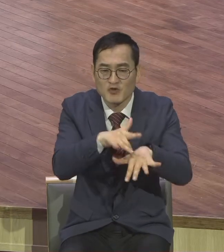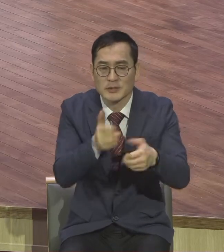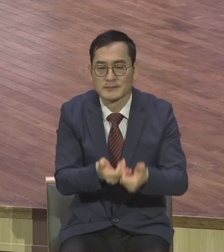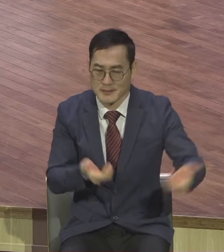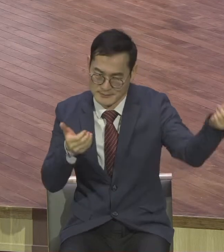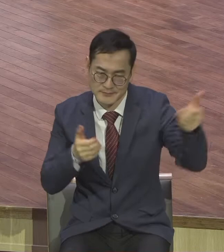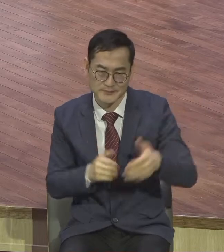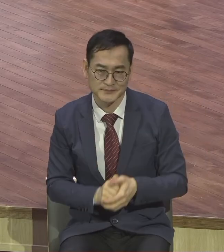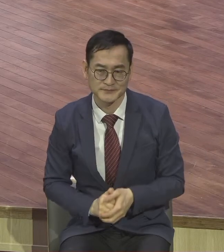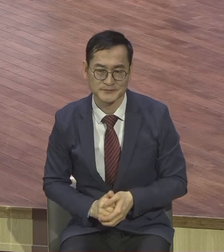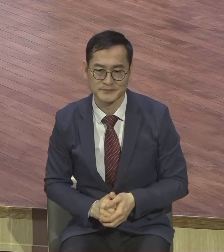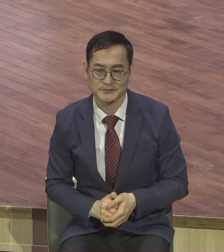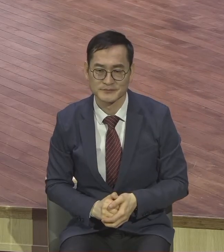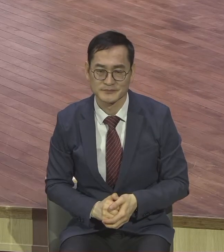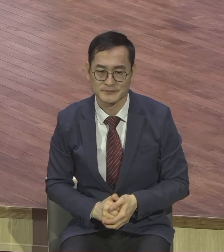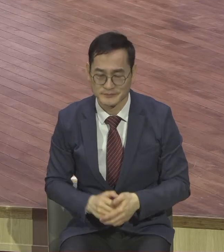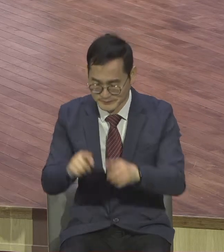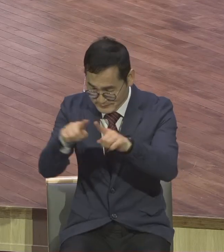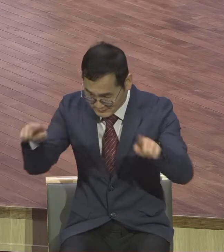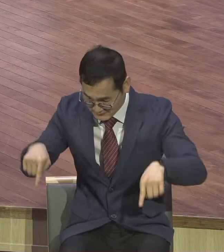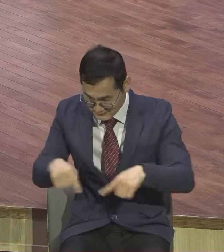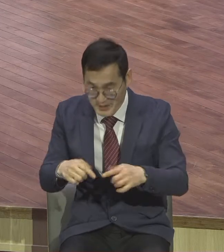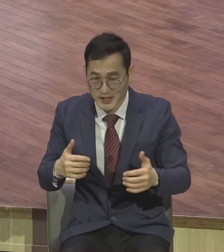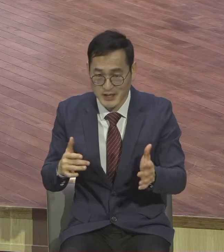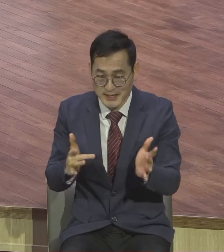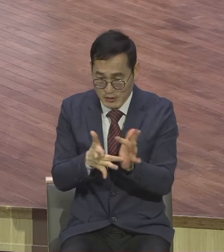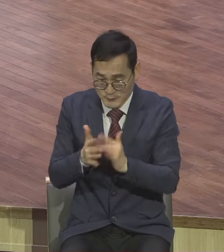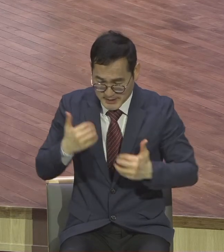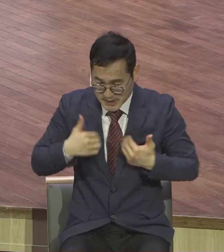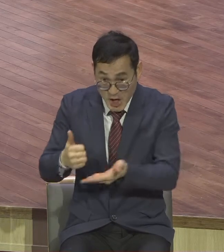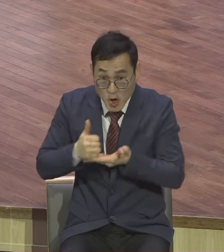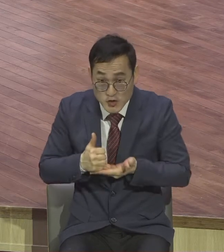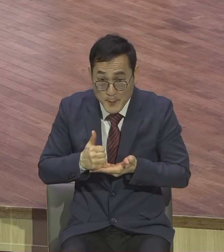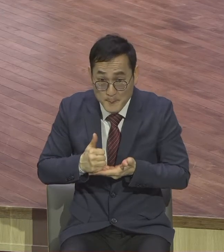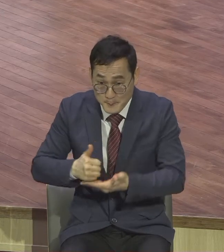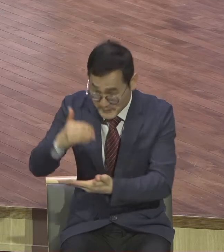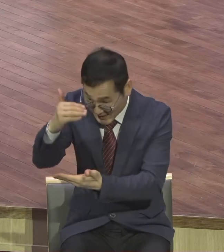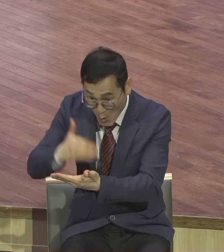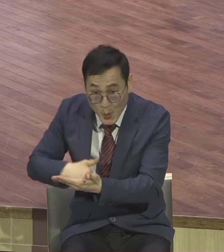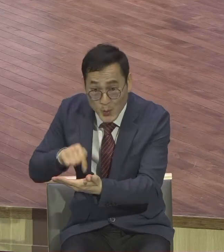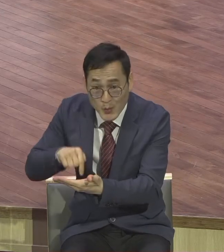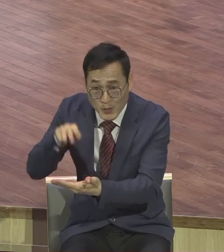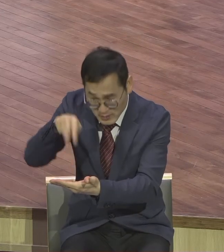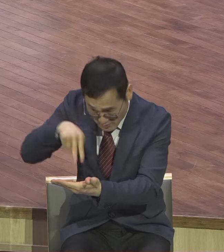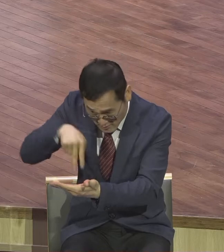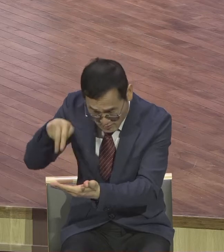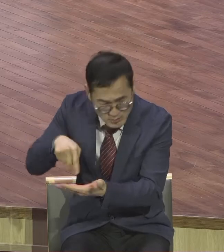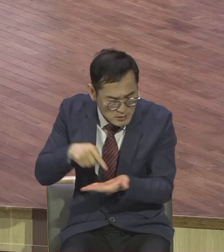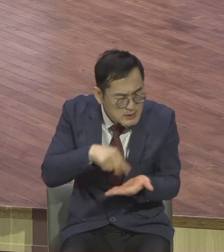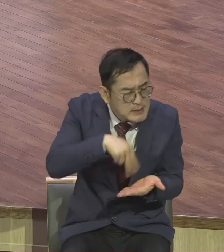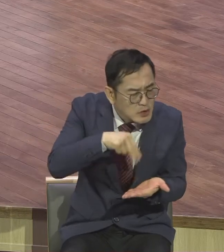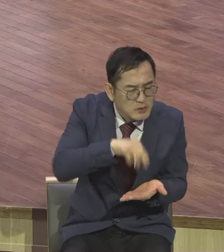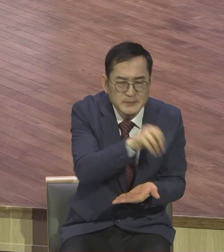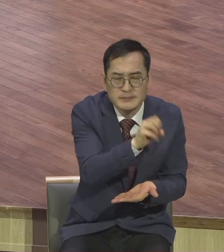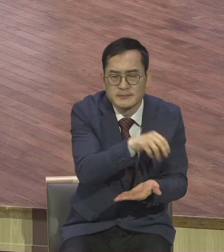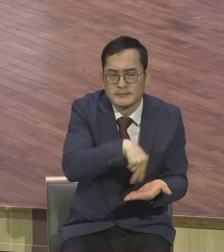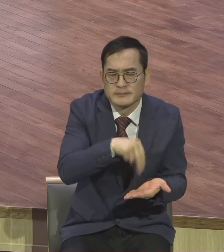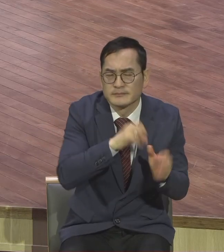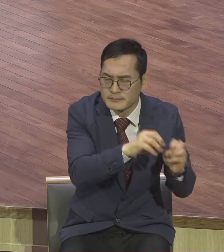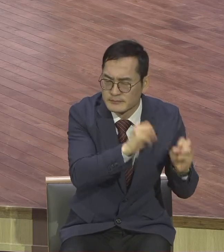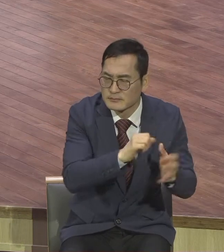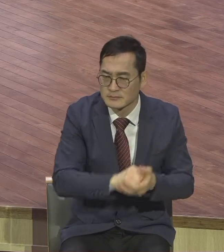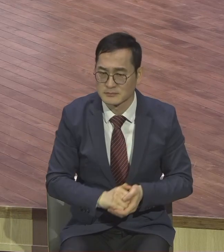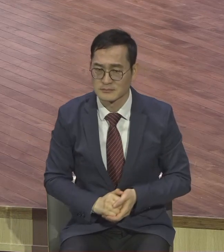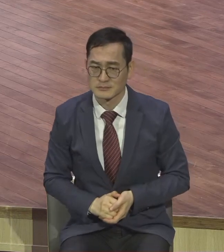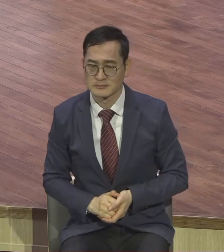메시지 하라고 영접해서 사람 살려 당신은 영접 의사니까 예수께서 그 열두 제자를 부르사